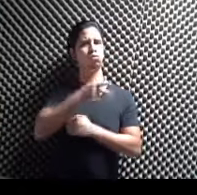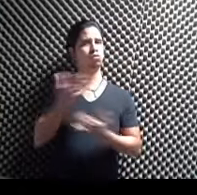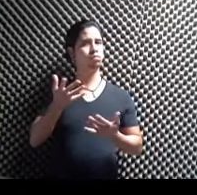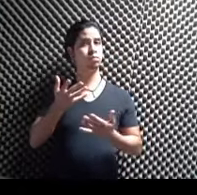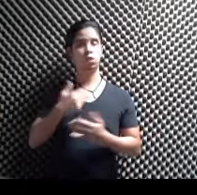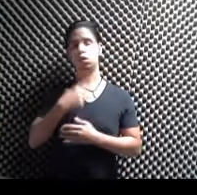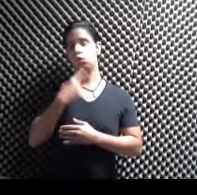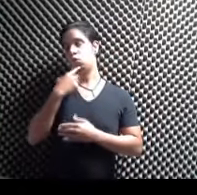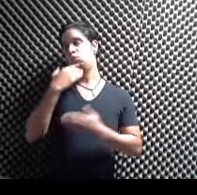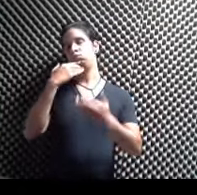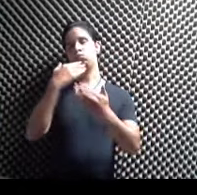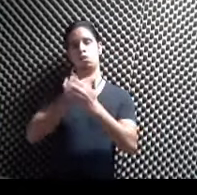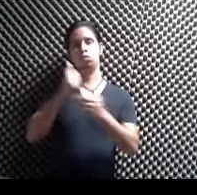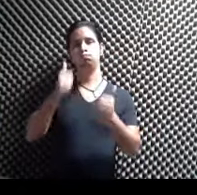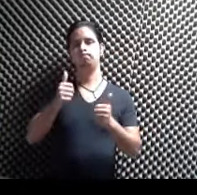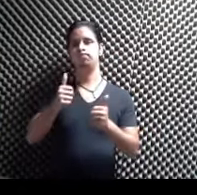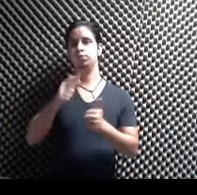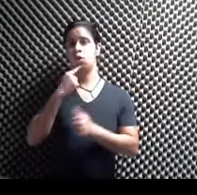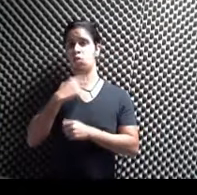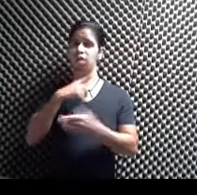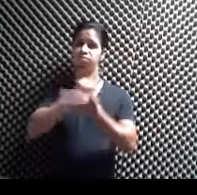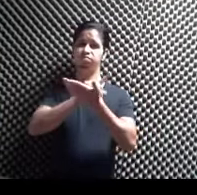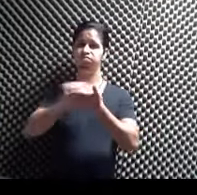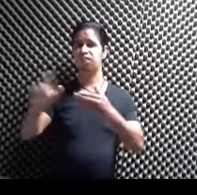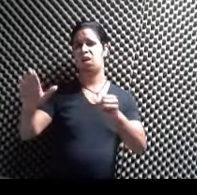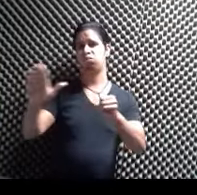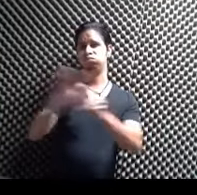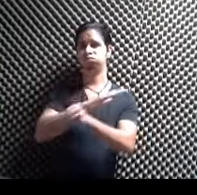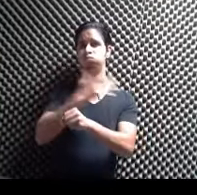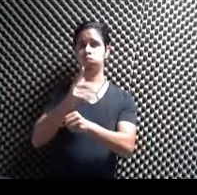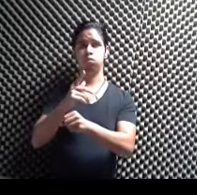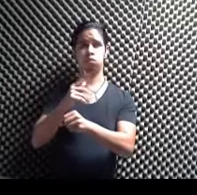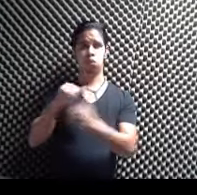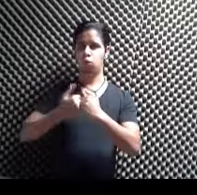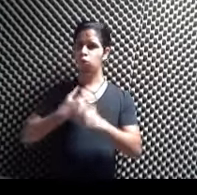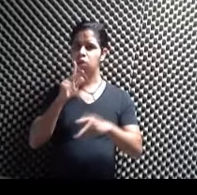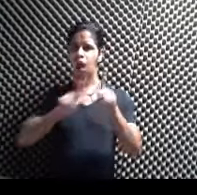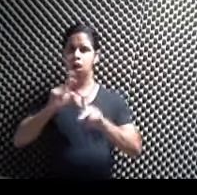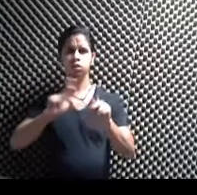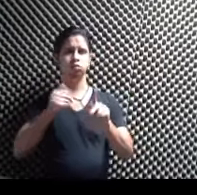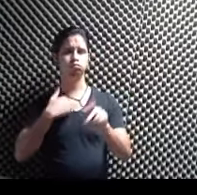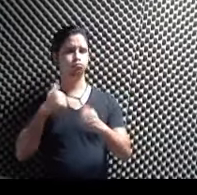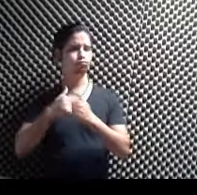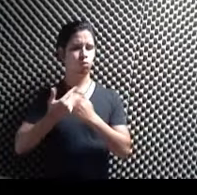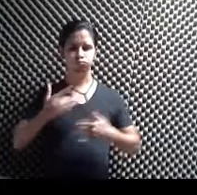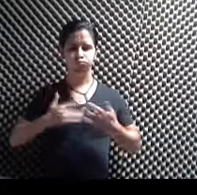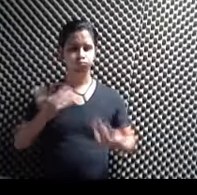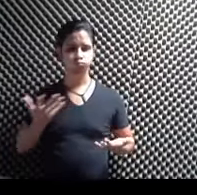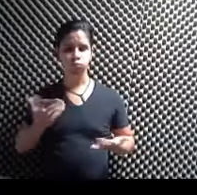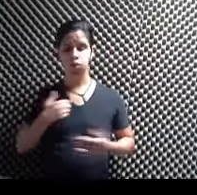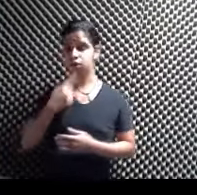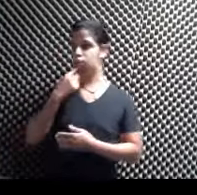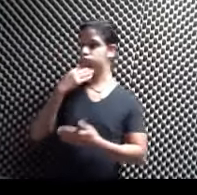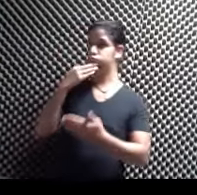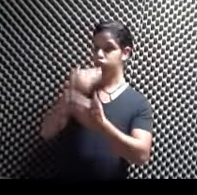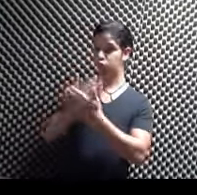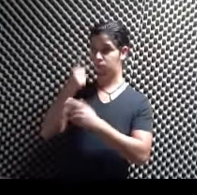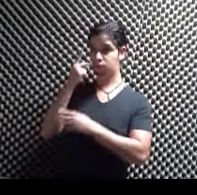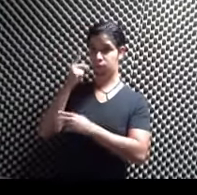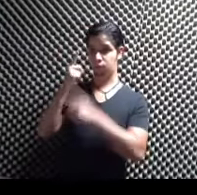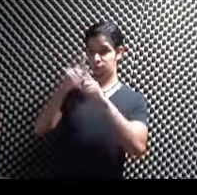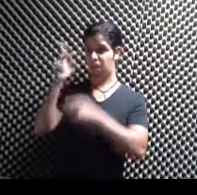Súper, súper intenso. Una semana completa. ¿Cómo lo pasó la gente? La gente muy bien. Fíjate, para haber sido el cambio, ¿verdad?